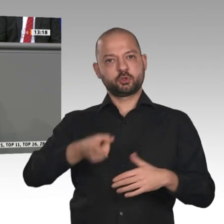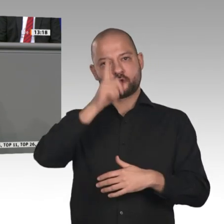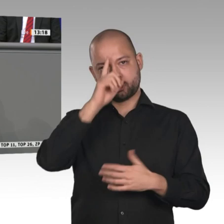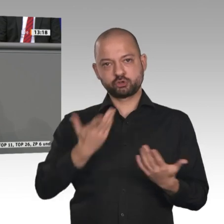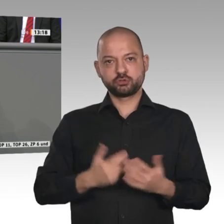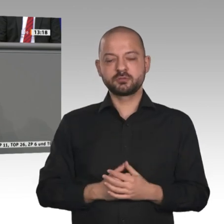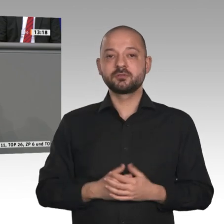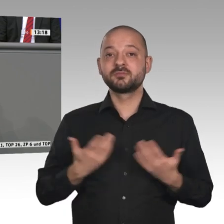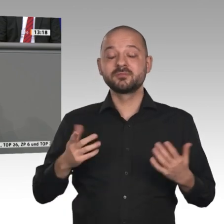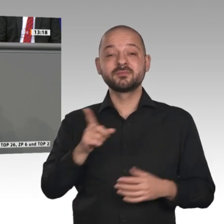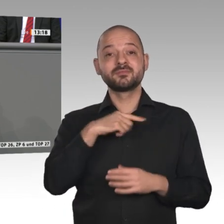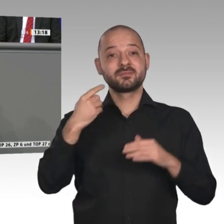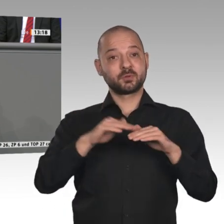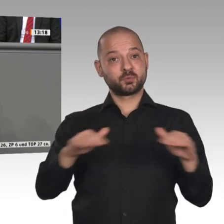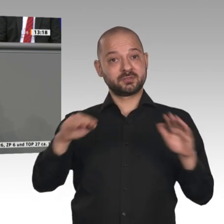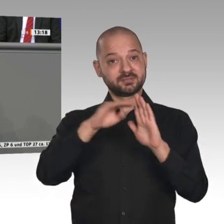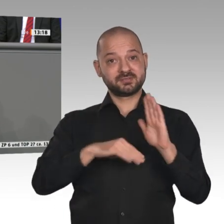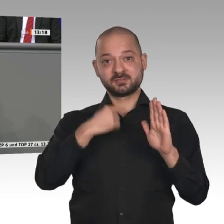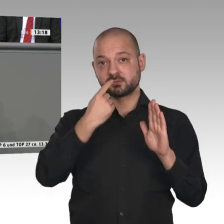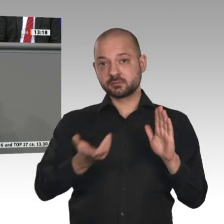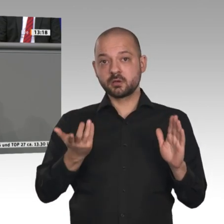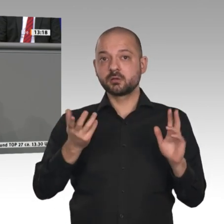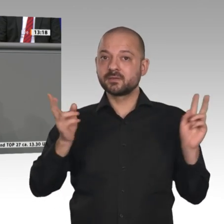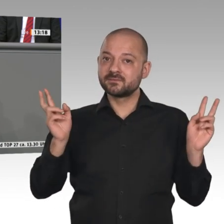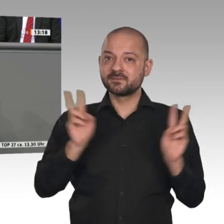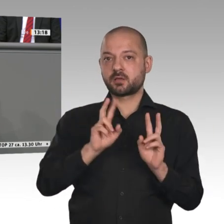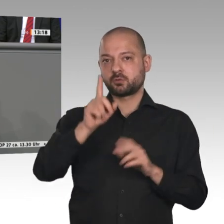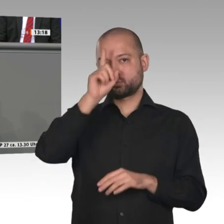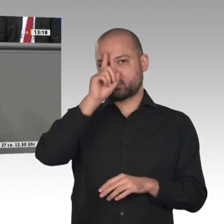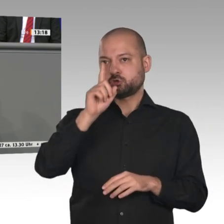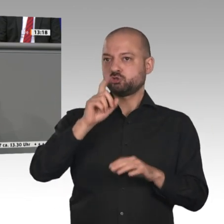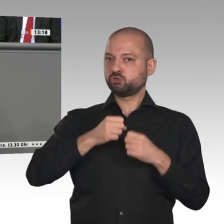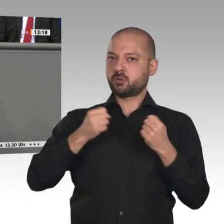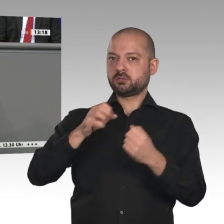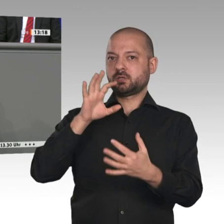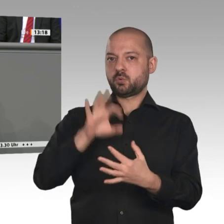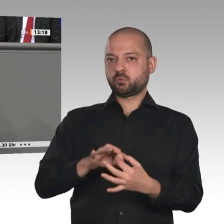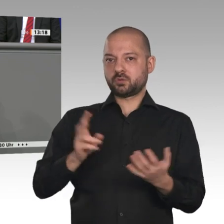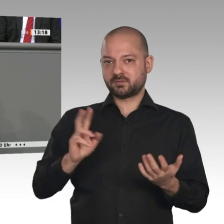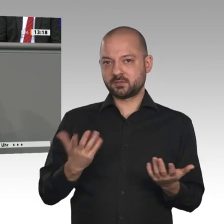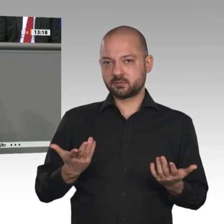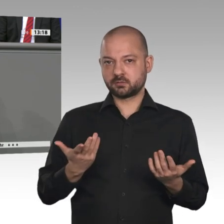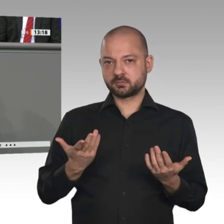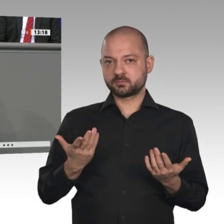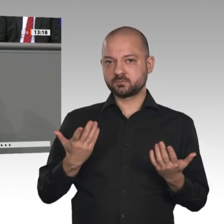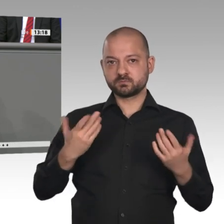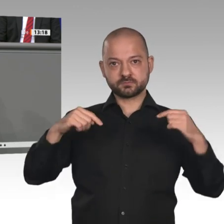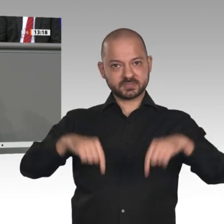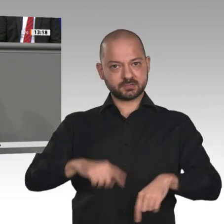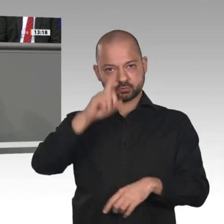leben rund 21 Millionen Menschen mit Migrationshintergrund. Mehr als die Hälfte von ihnen besitzt den deutschen